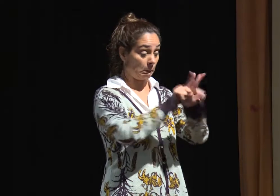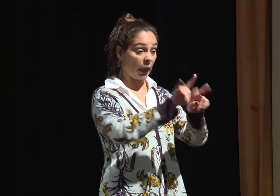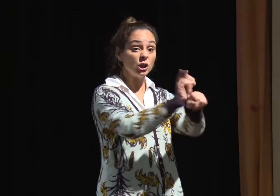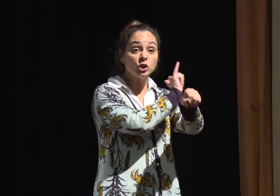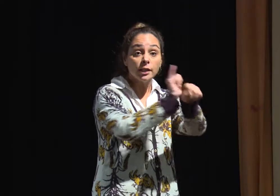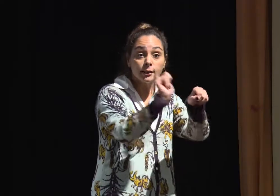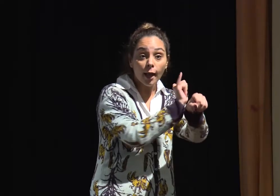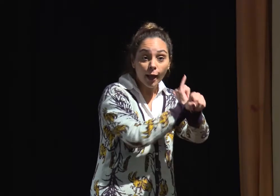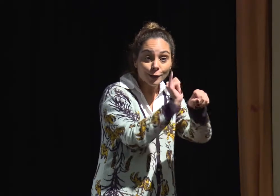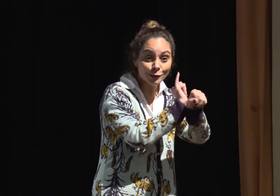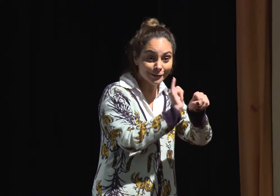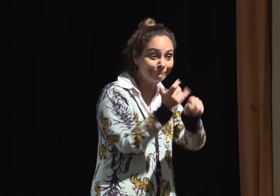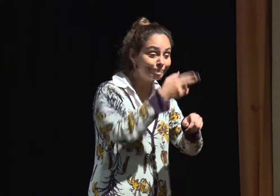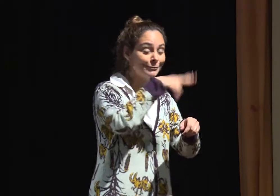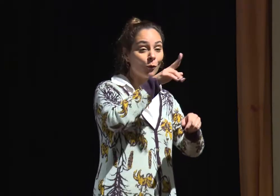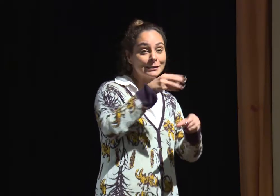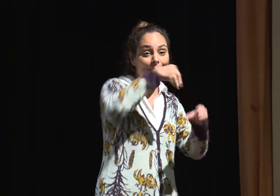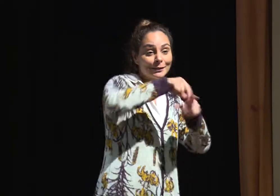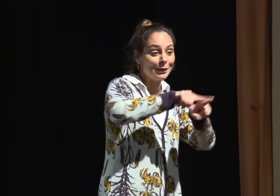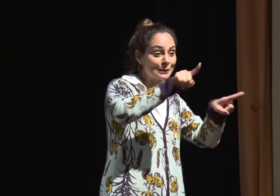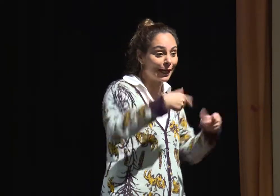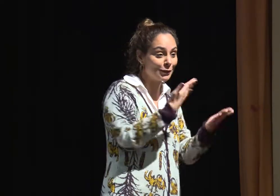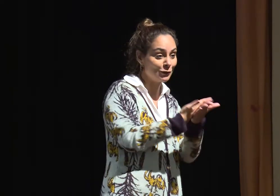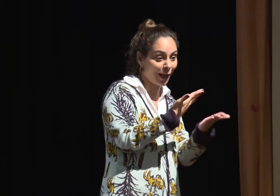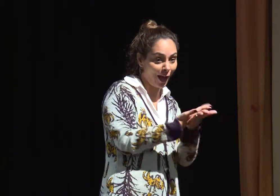Eu também usava estratégias dentro de sala de